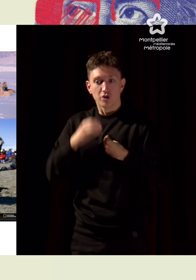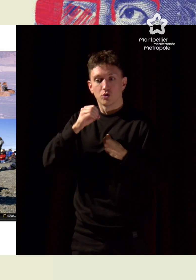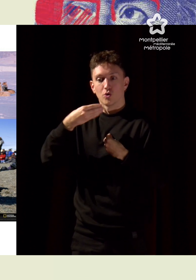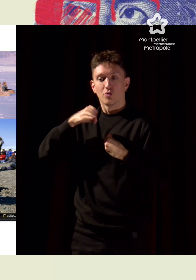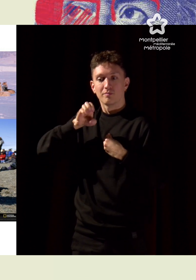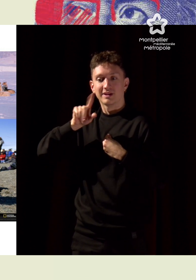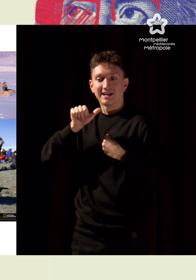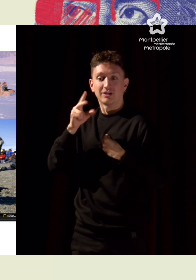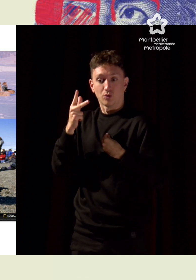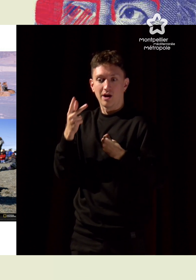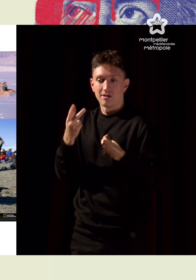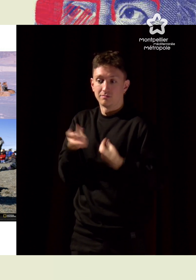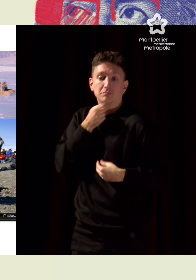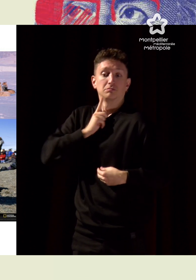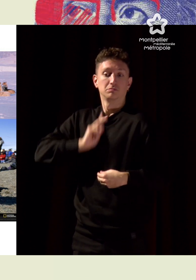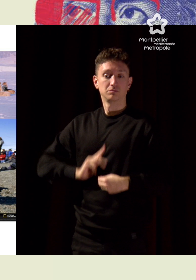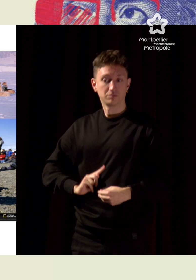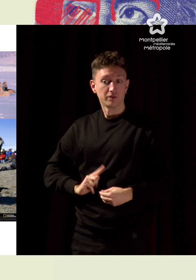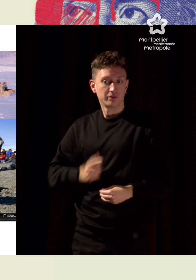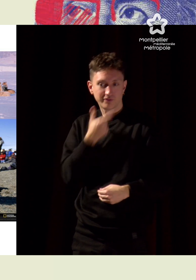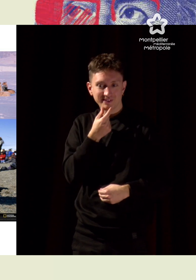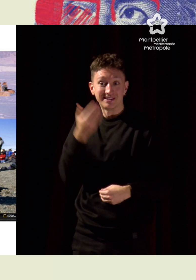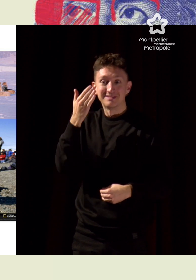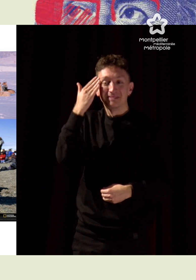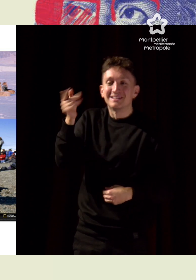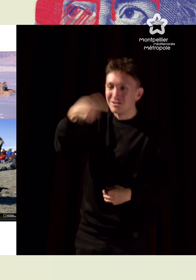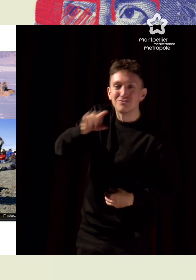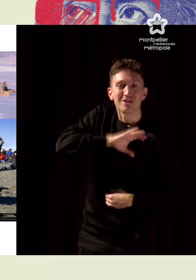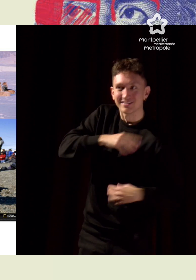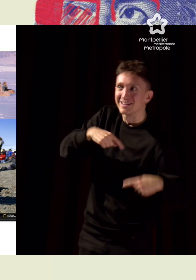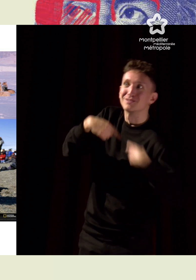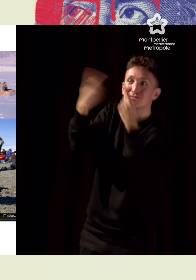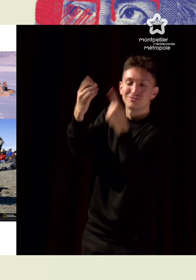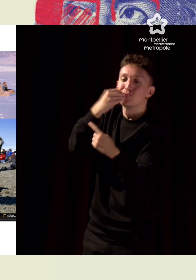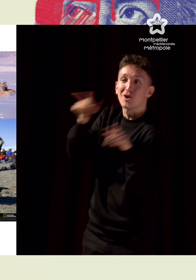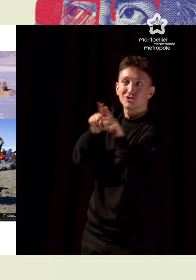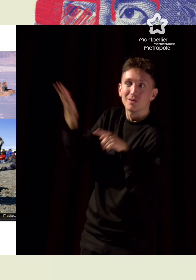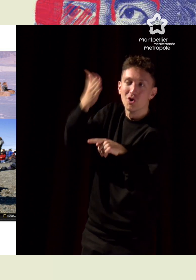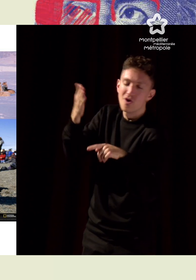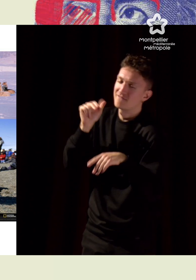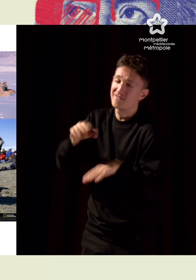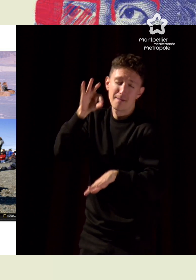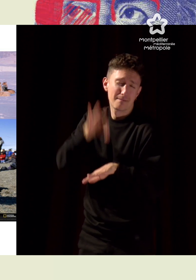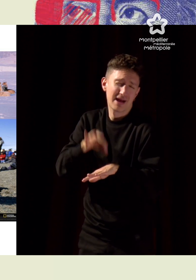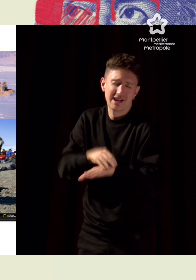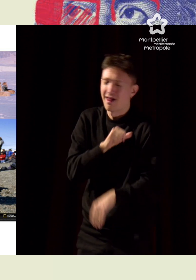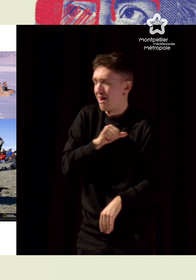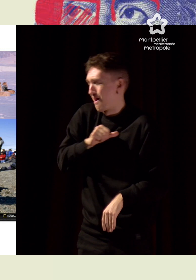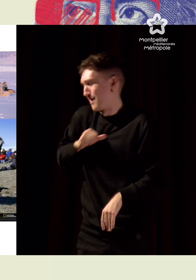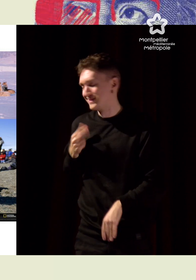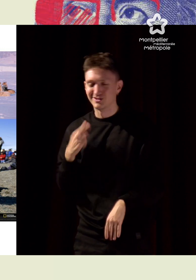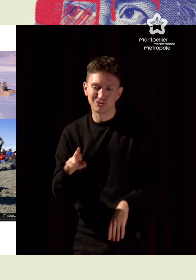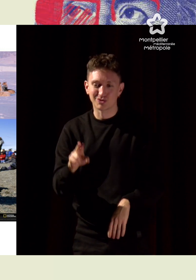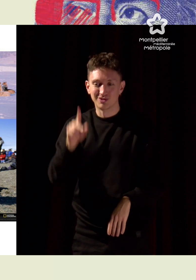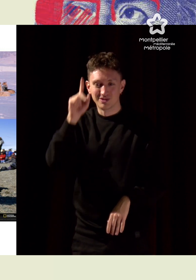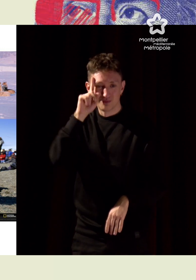vous allez vivre chez les Inuits pendant 6 mois et que vous mangez la même nourriture qu'eux, vous allez être bien malade, ça je peux vous le dire, parce que vous n'allez